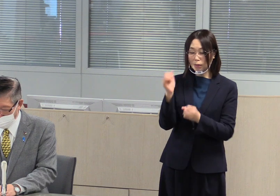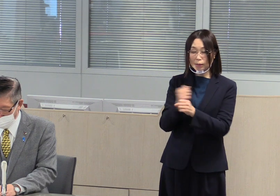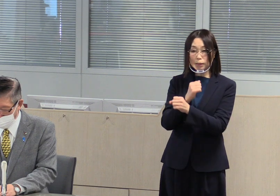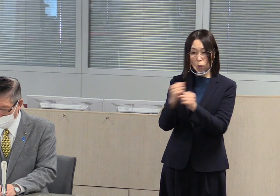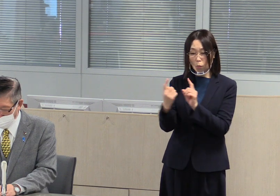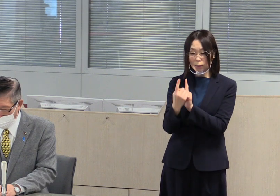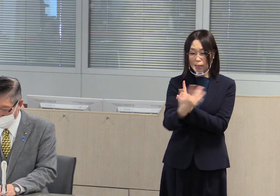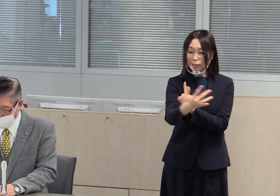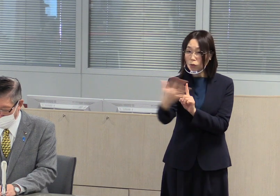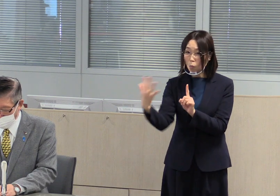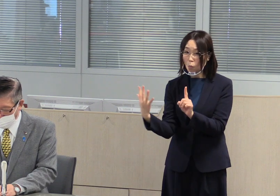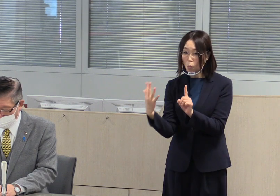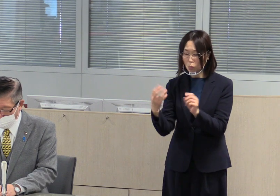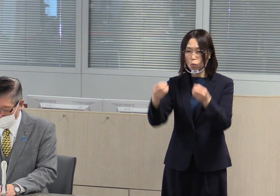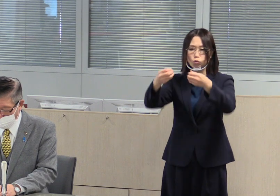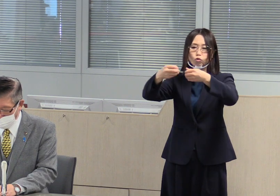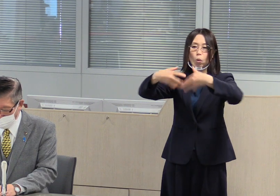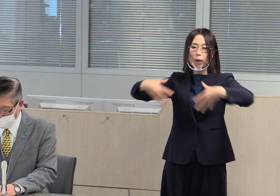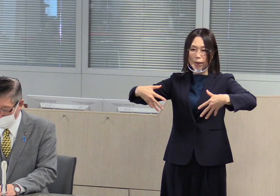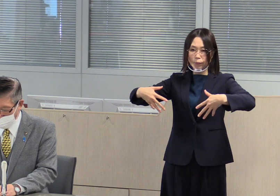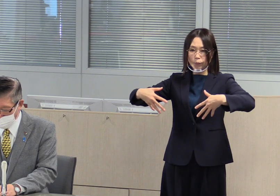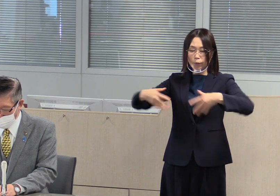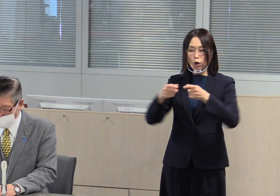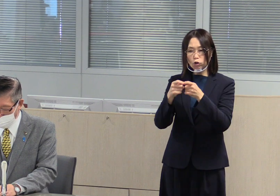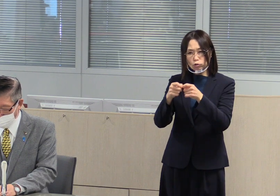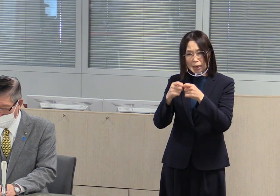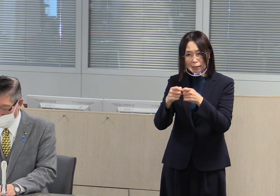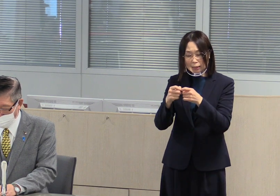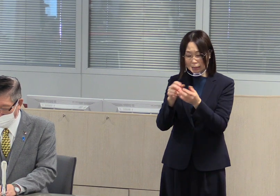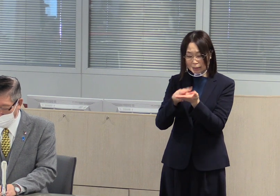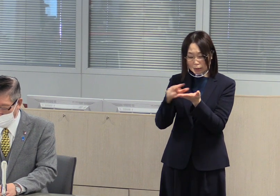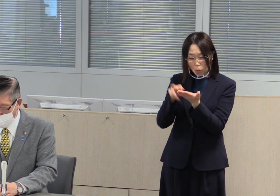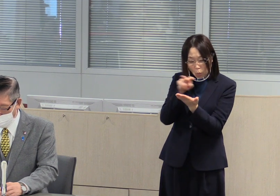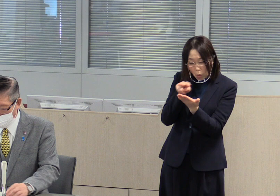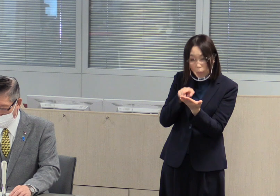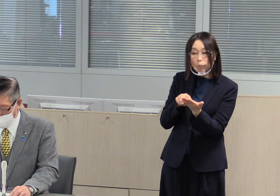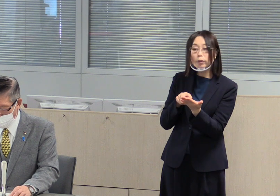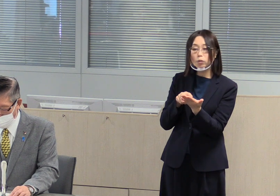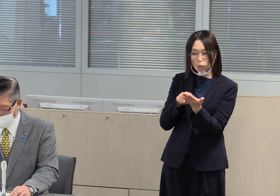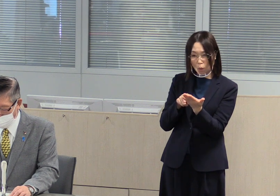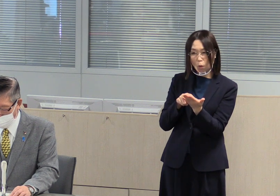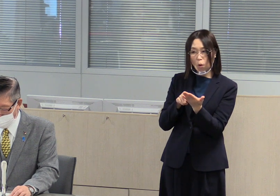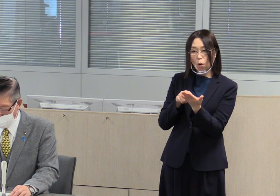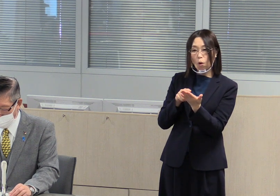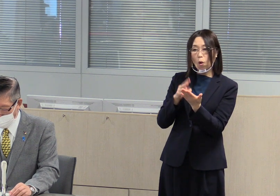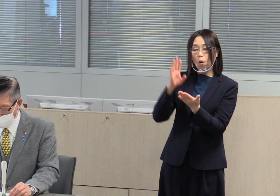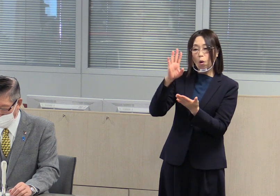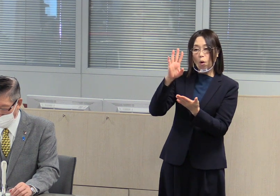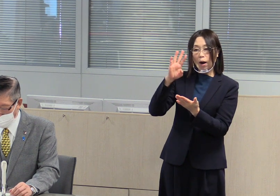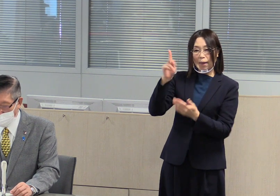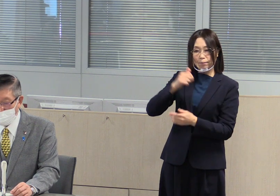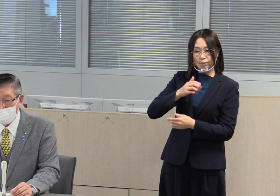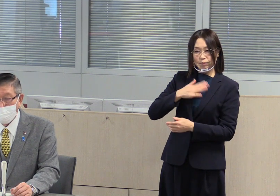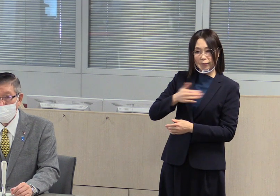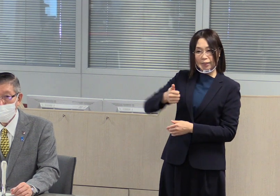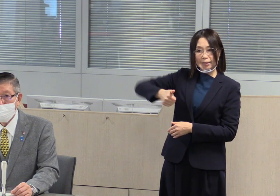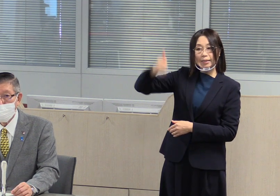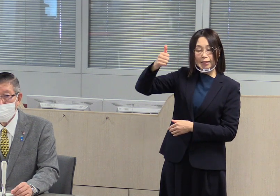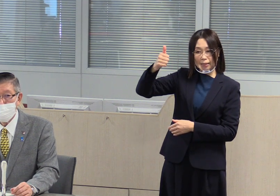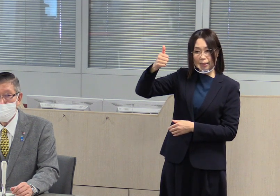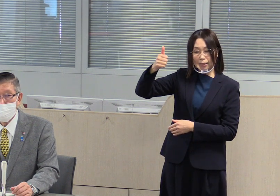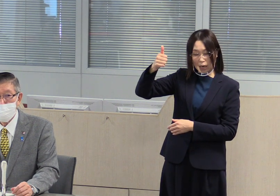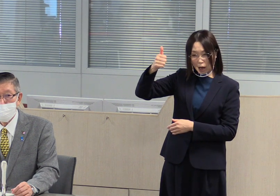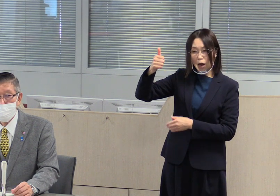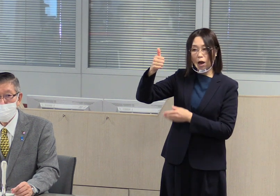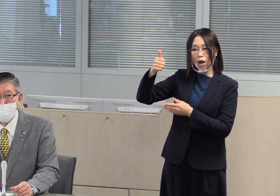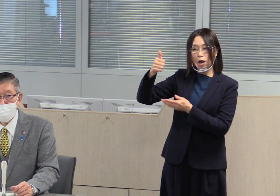条件というかですね、その詳しいその書類を見ると、都道府県知事から要請を受けてっていうふうな記述があるんですけれども、これ